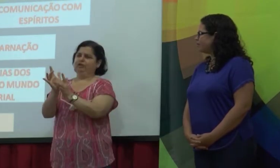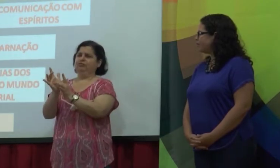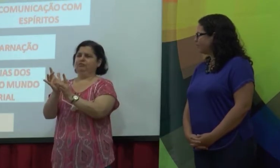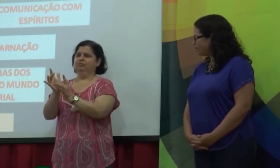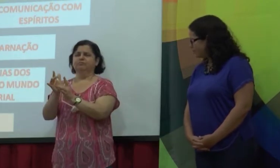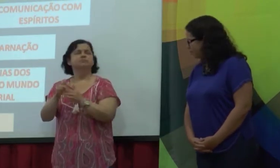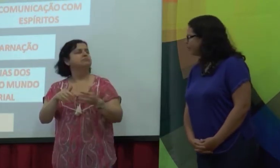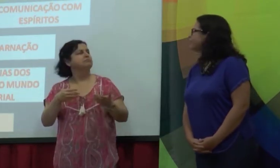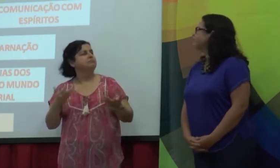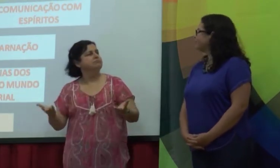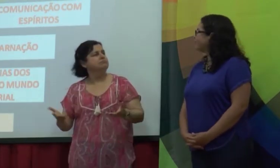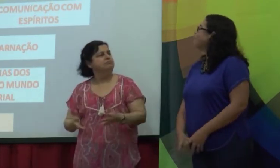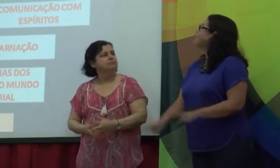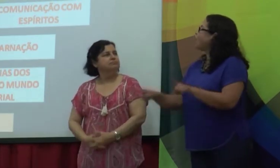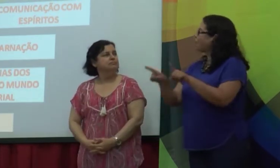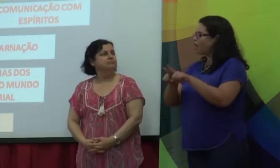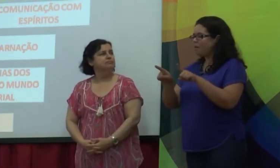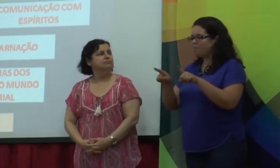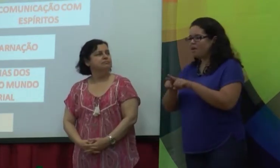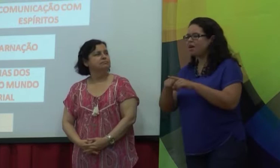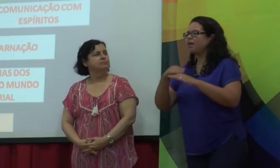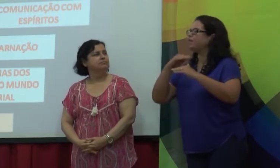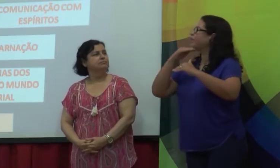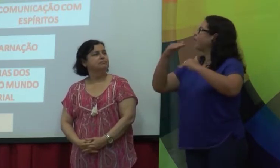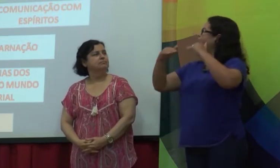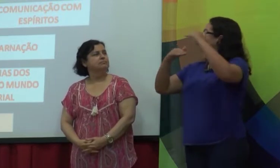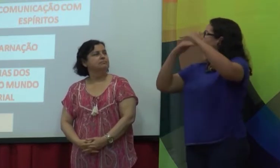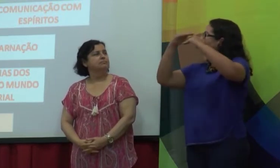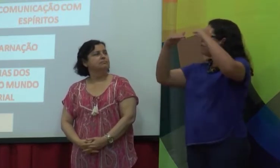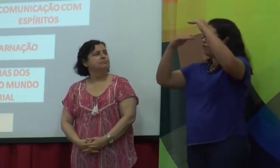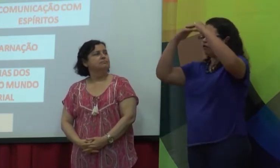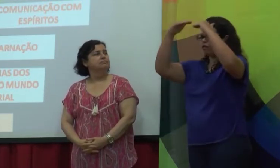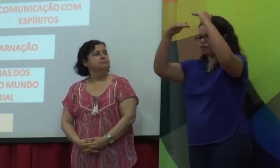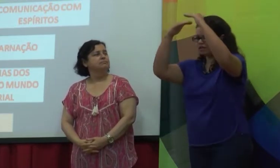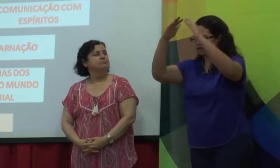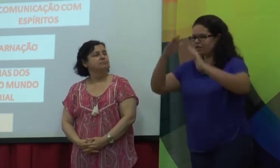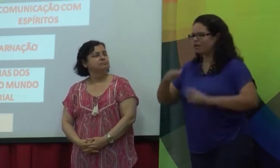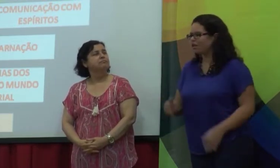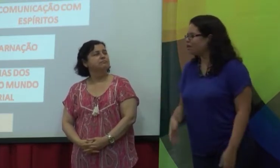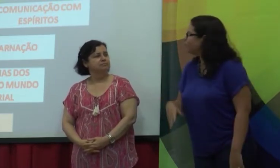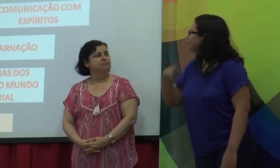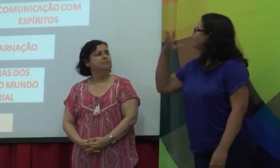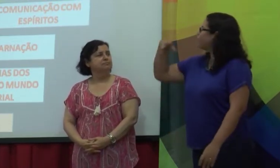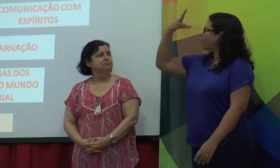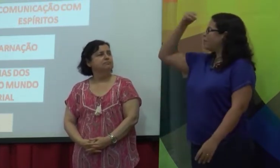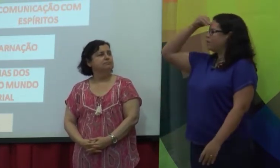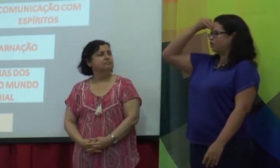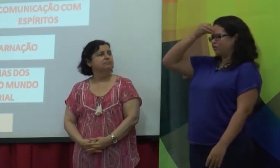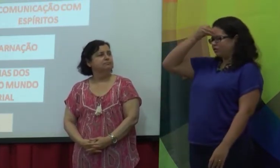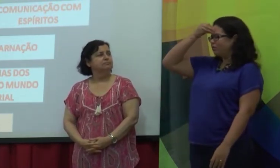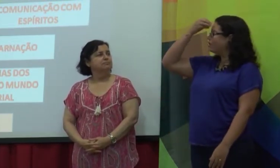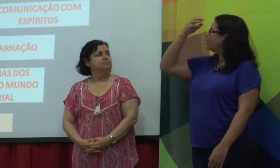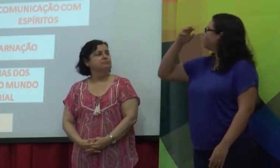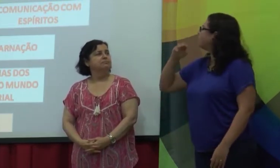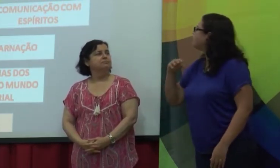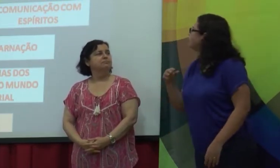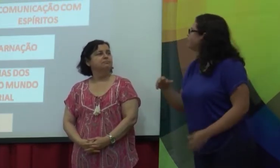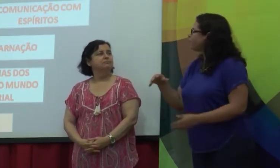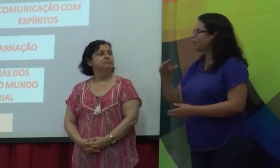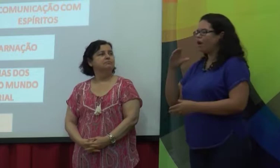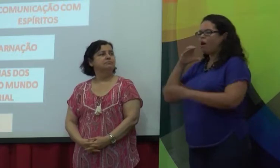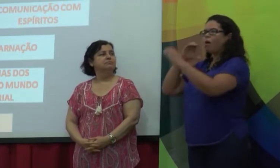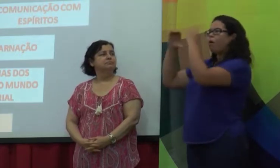o Cristo. E também temos a evolução, a